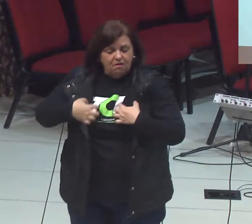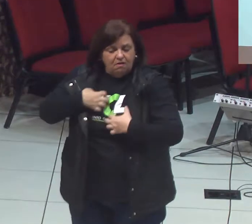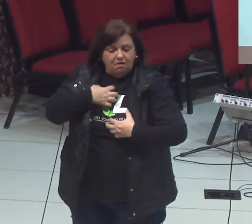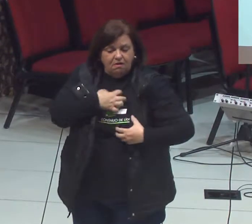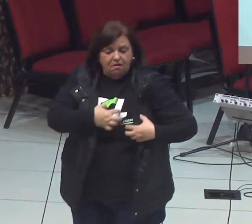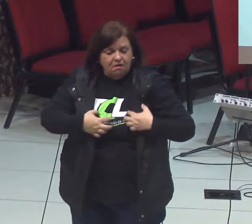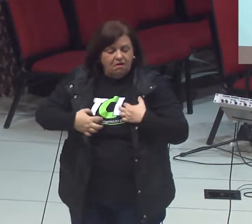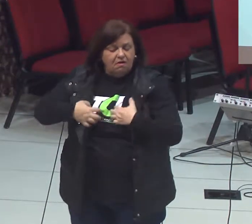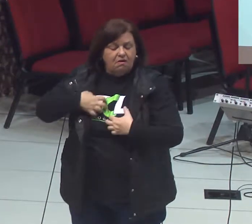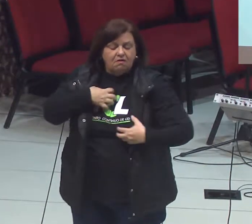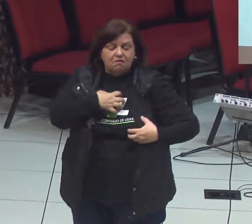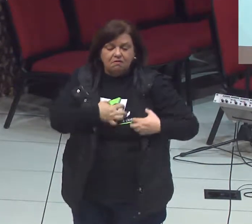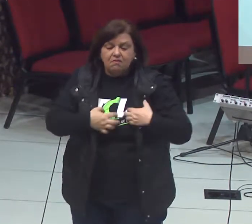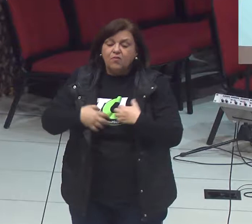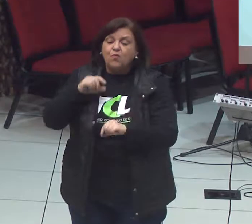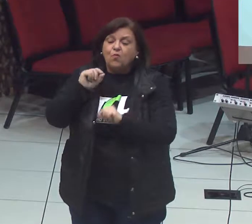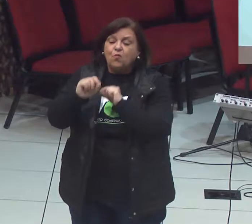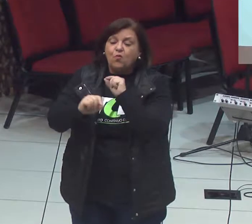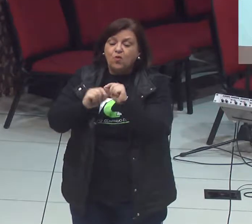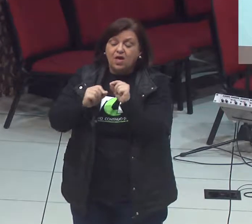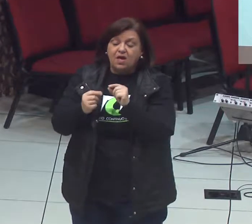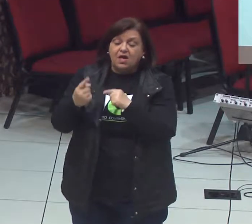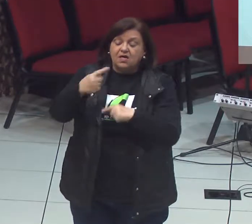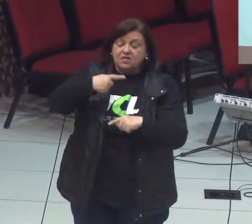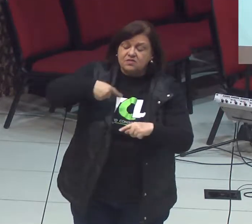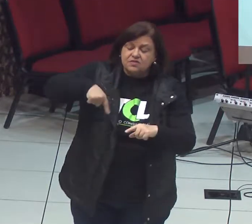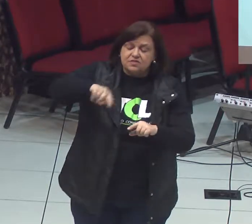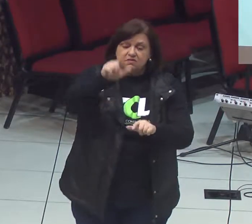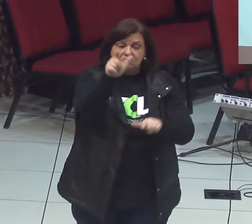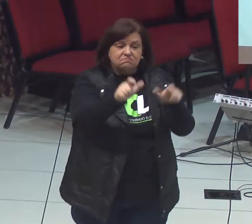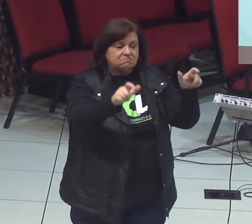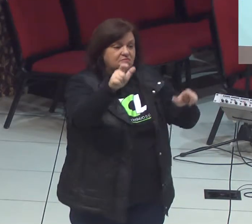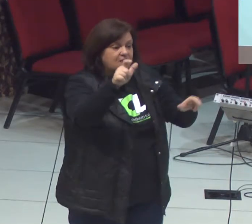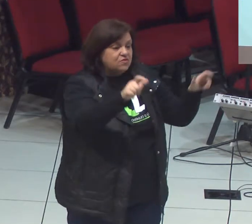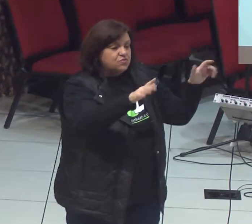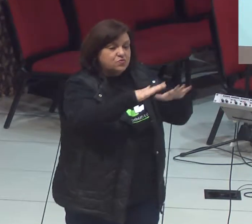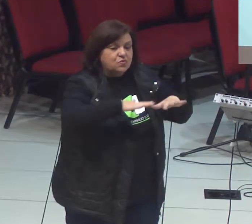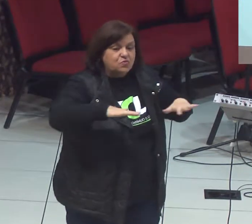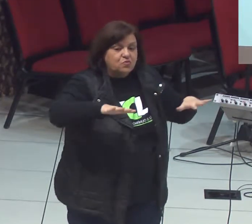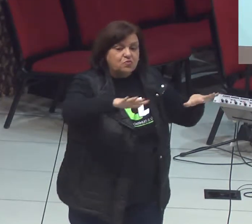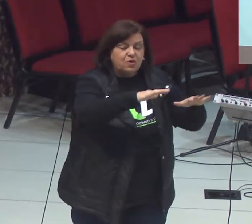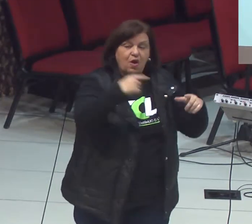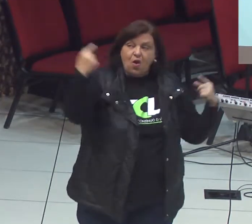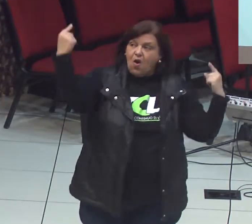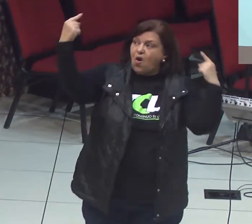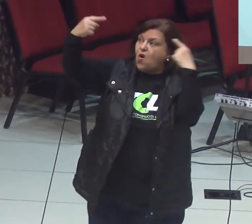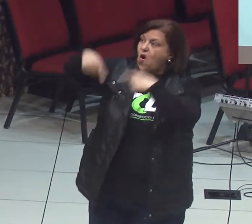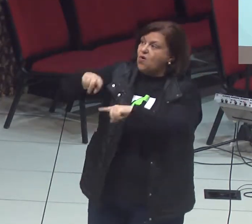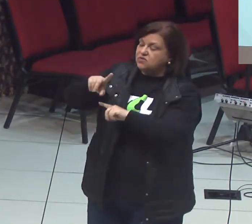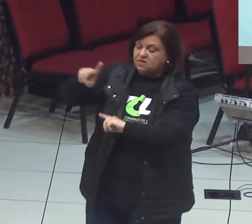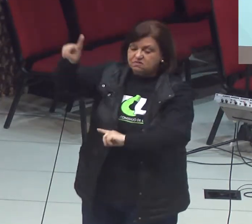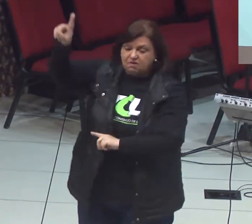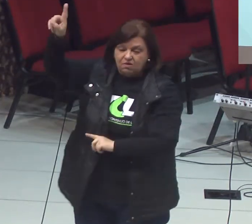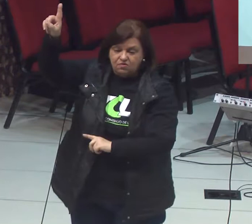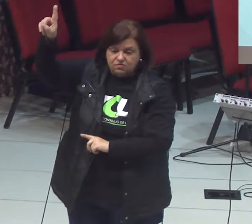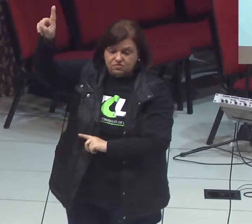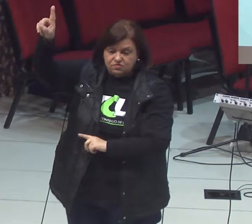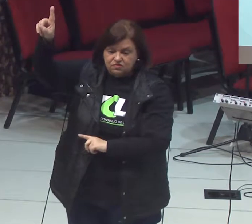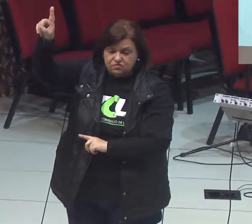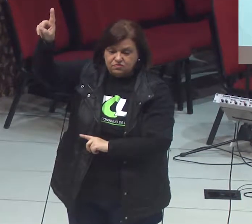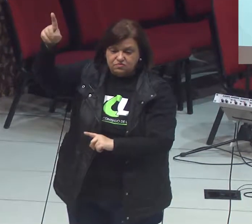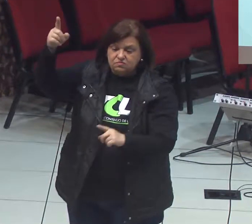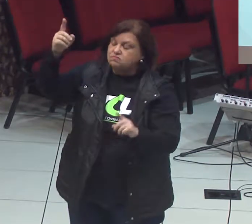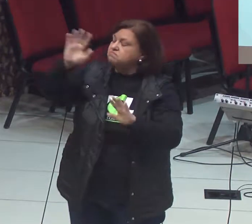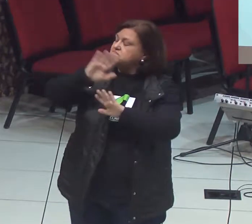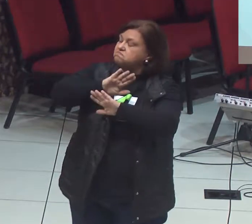uma oposição ativa contra as coisas de Deus, onde a humanidade em todas